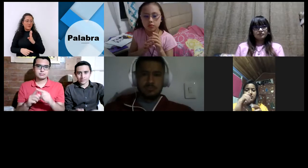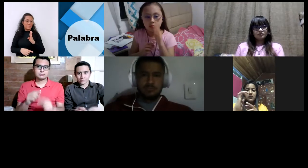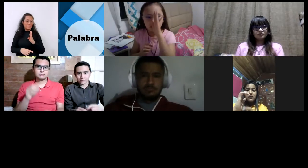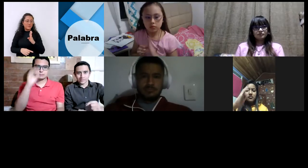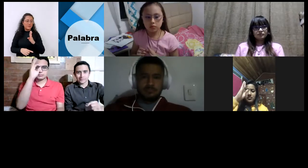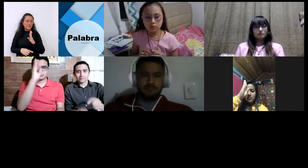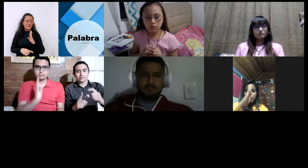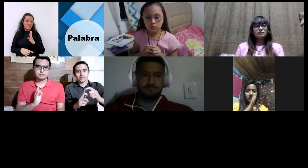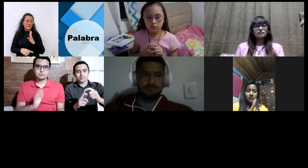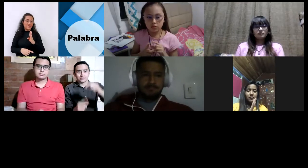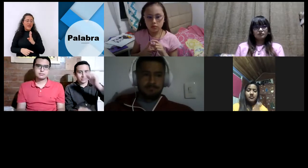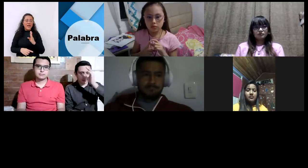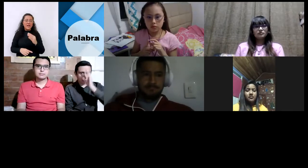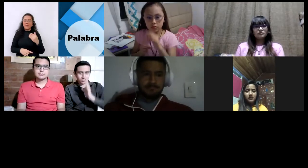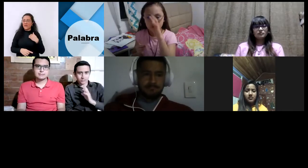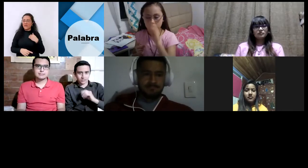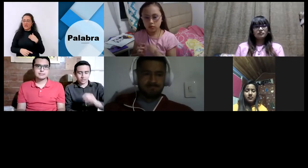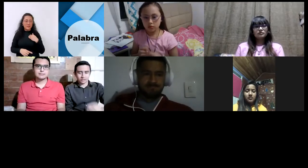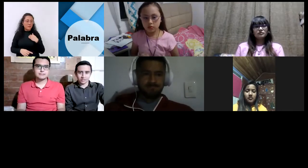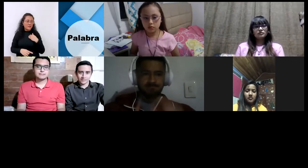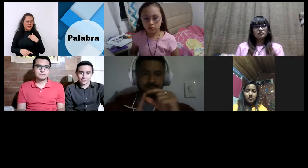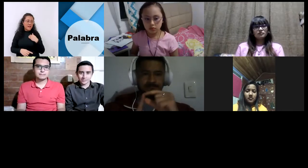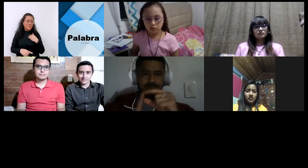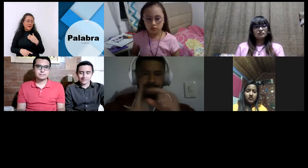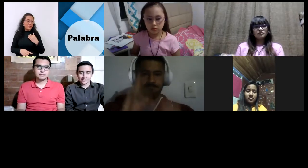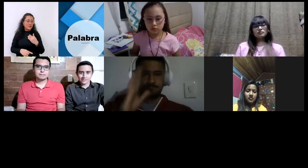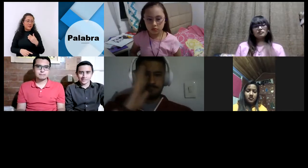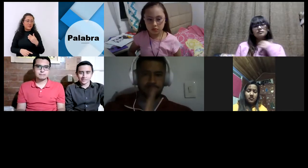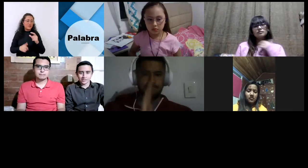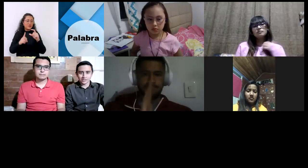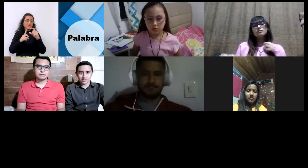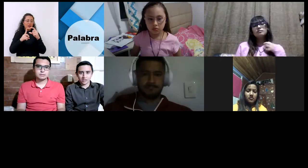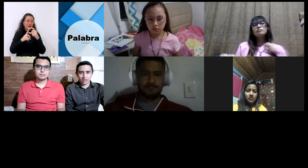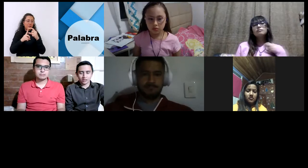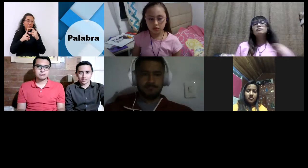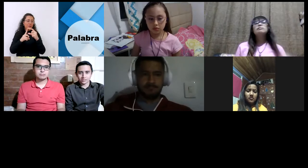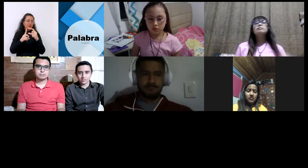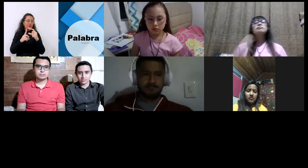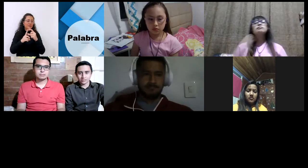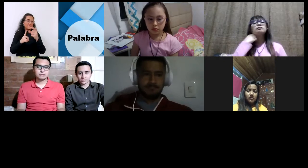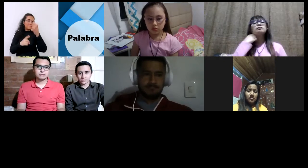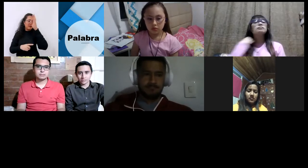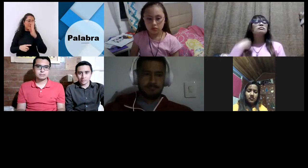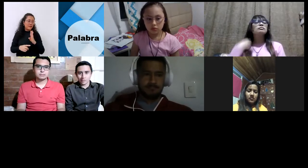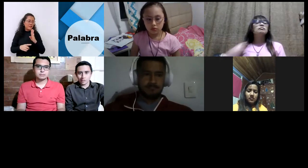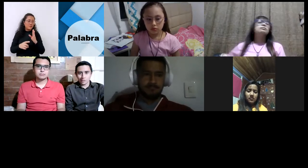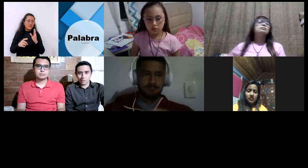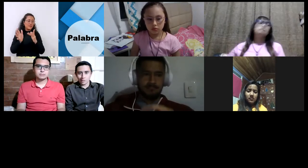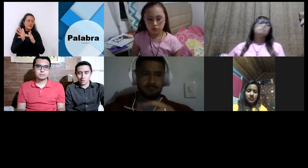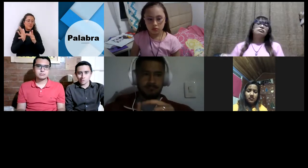Dios, ¿cierto? En mi concepto personal para los sordos, yo nunca hago esto, palabra de Dios, sino que